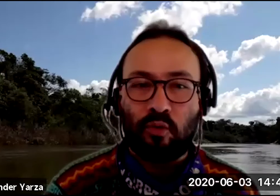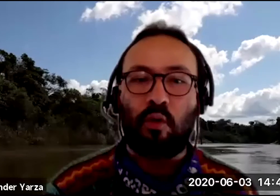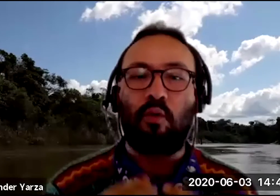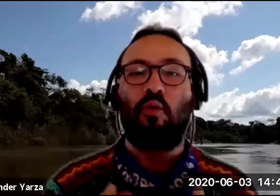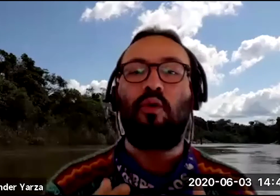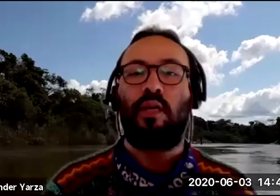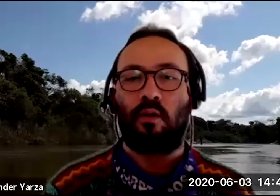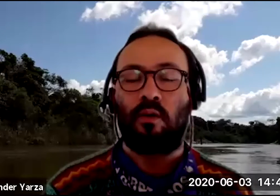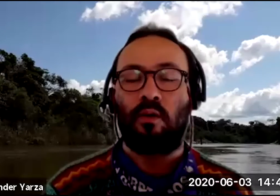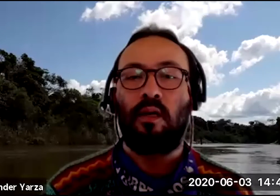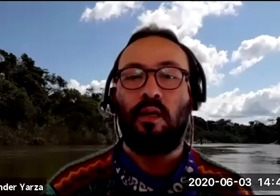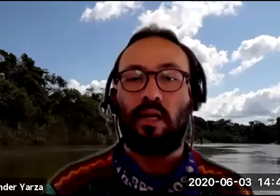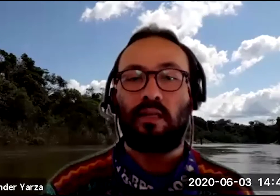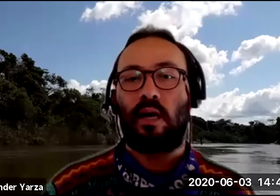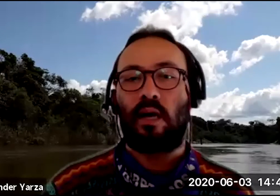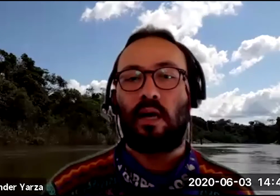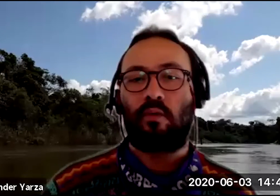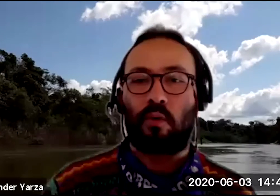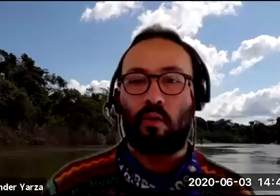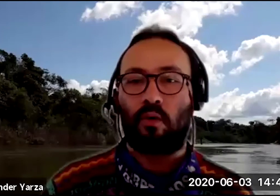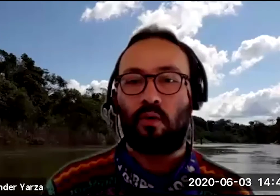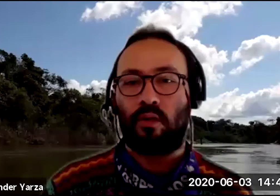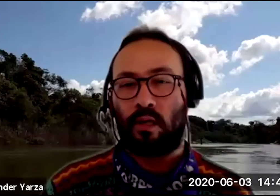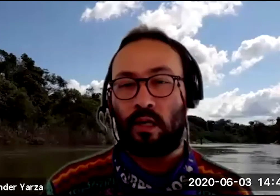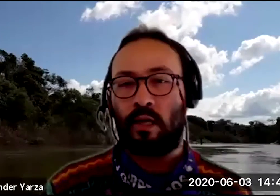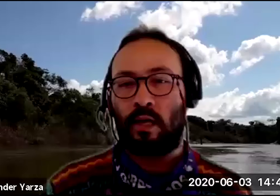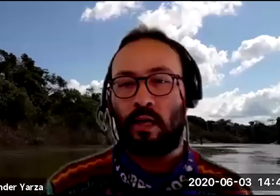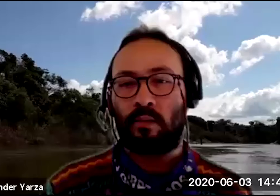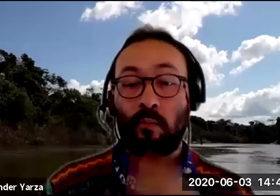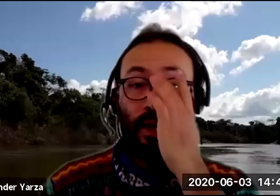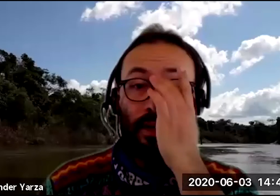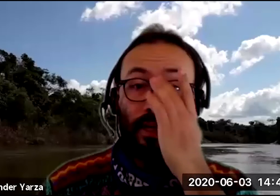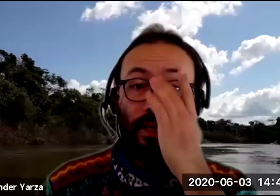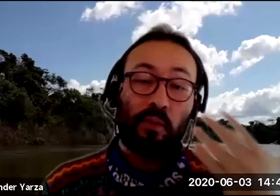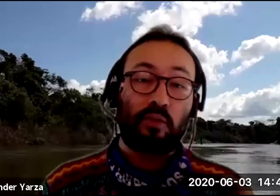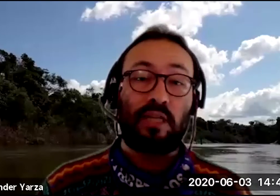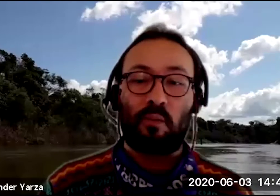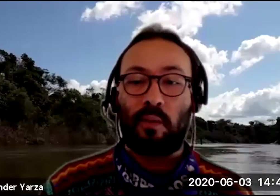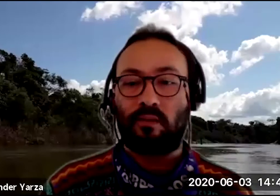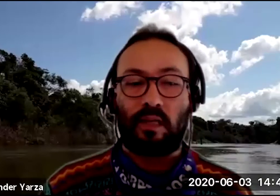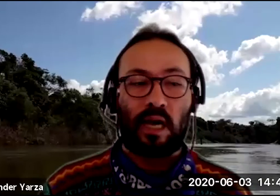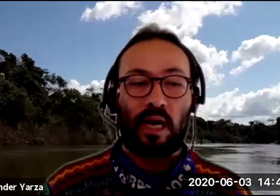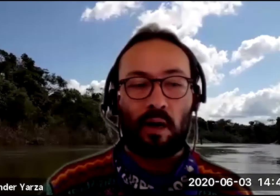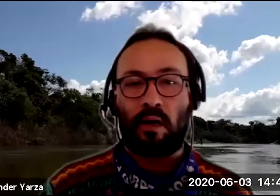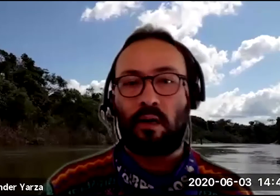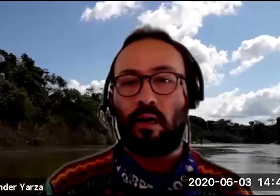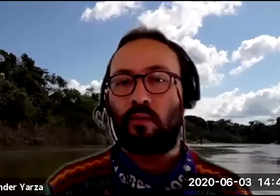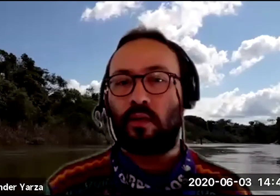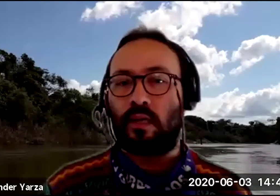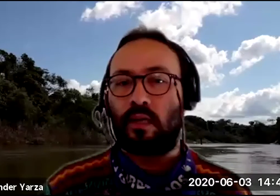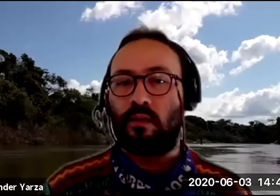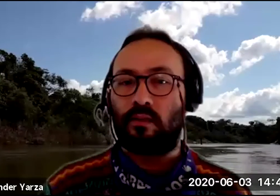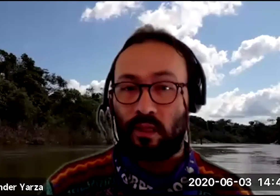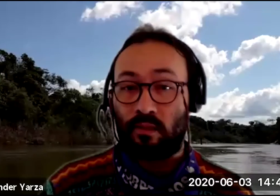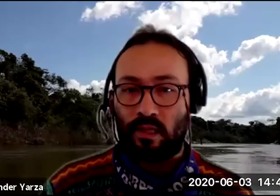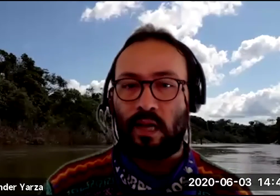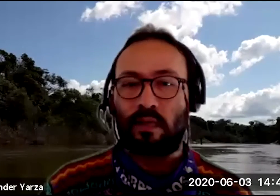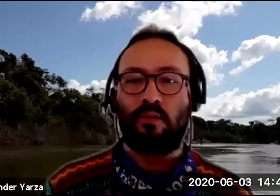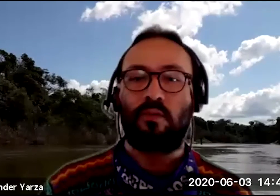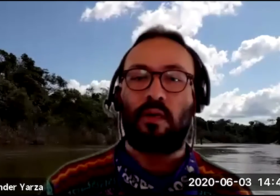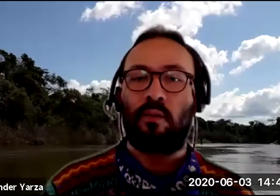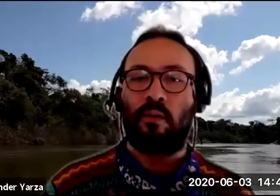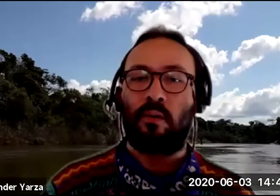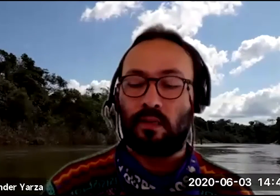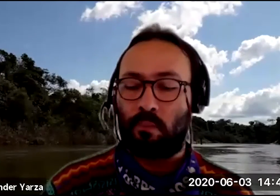un nuevo mundo único, es decir, a una nueva colonialidad. Y pues ya lo planteaba hace un